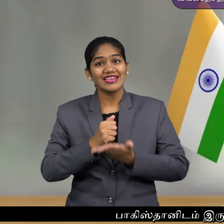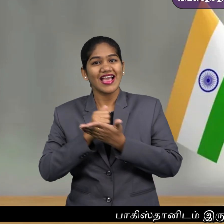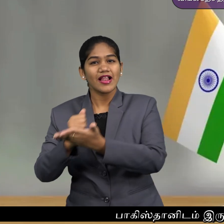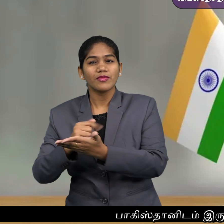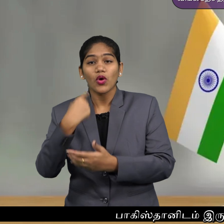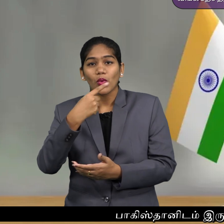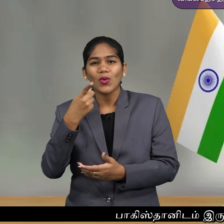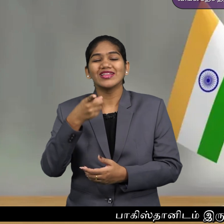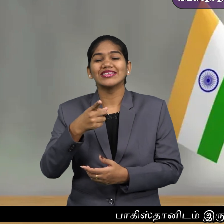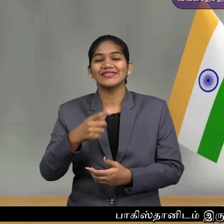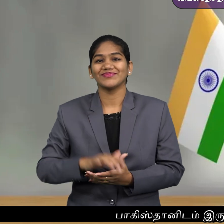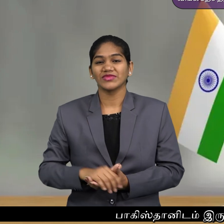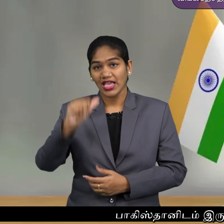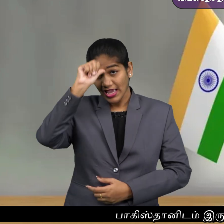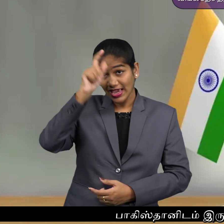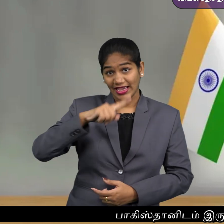பெற்றது.